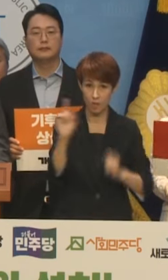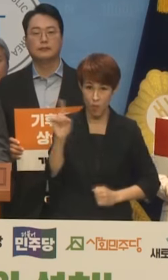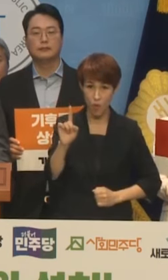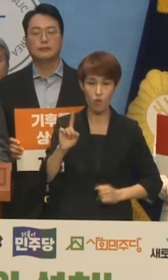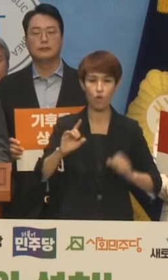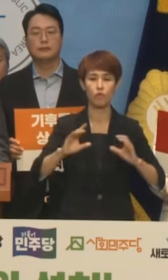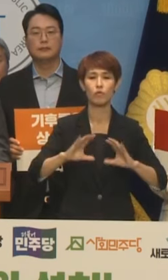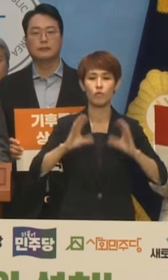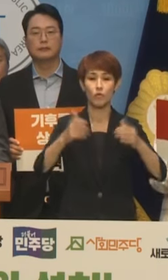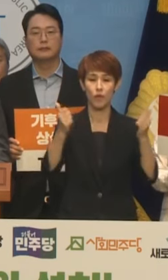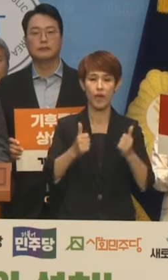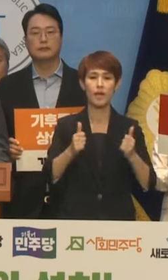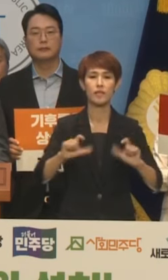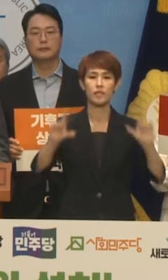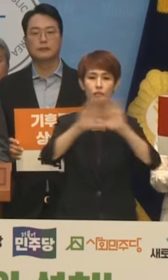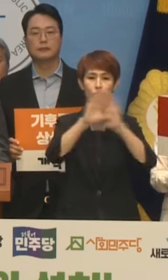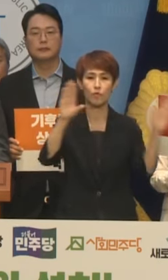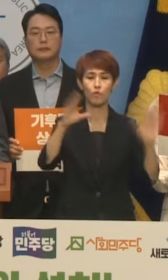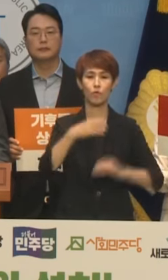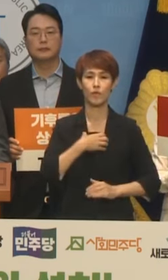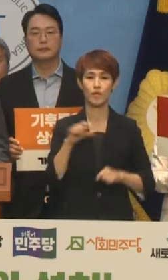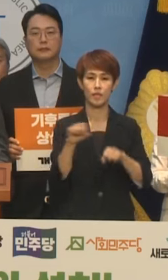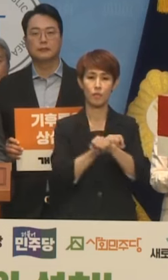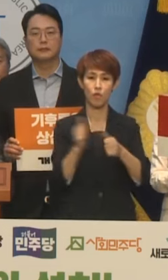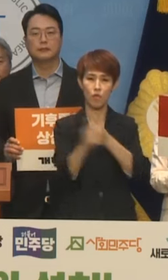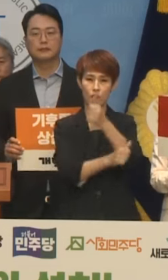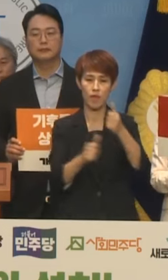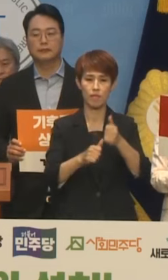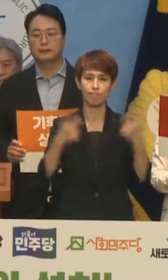기후위기 특별위원회 상설화를 촉구합니다.